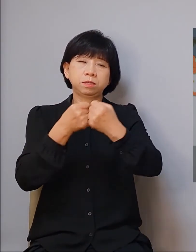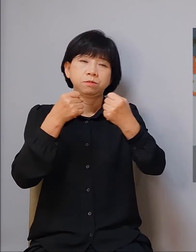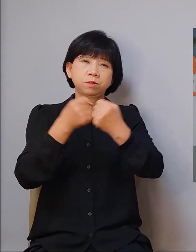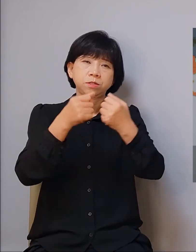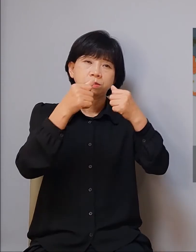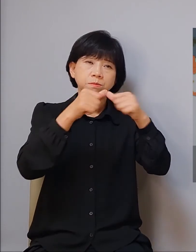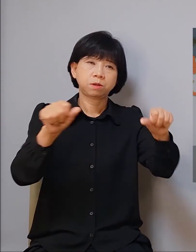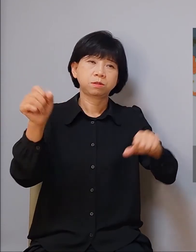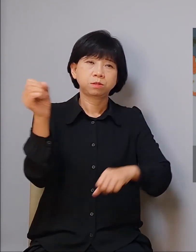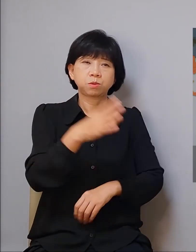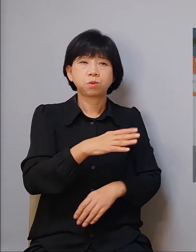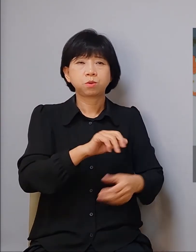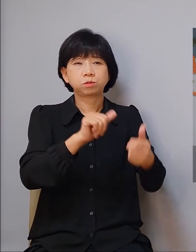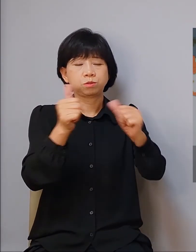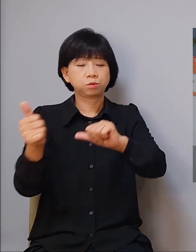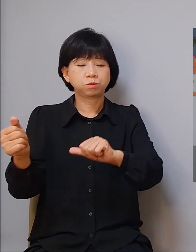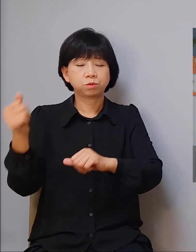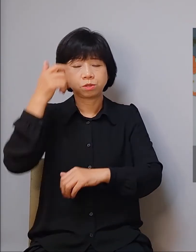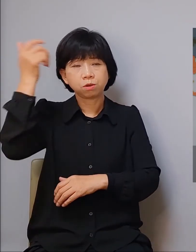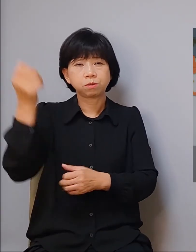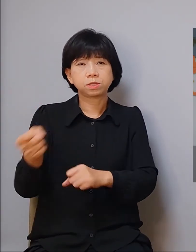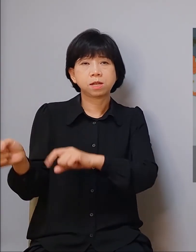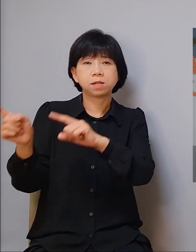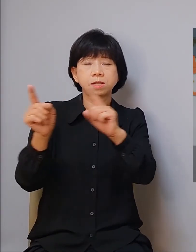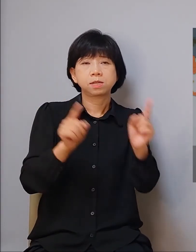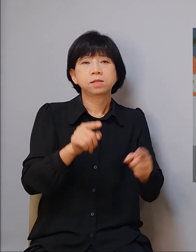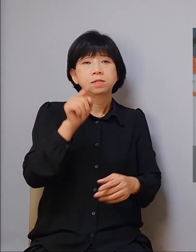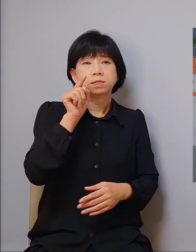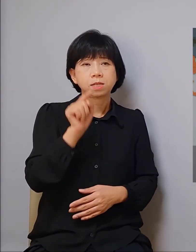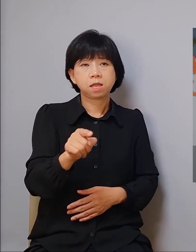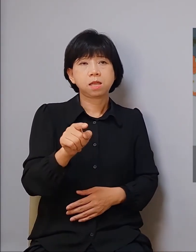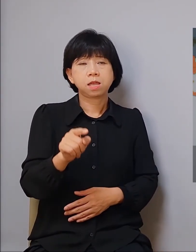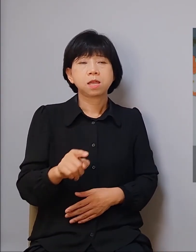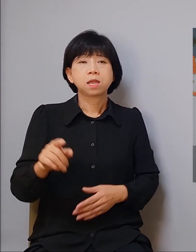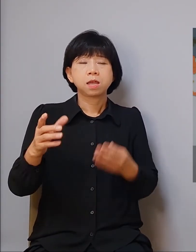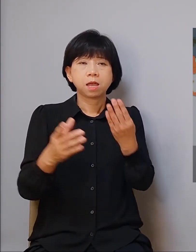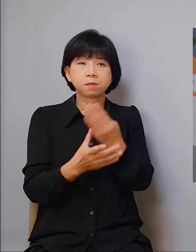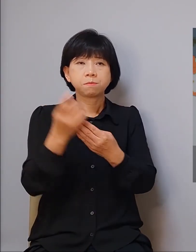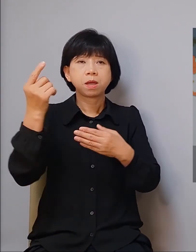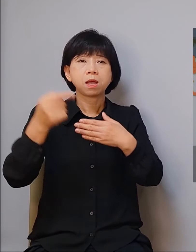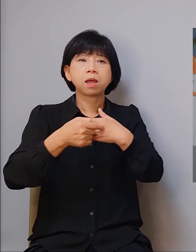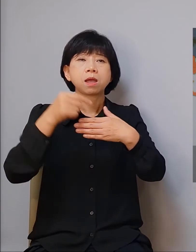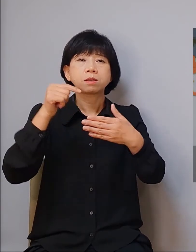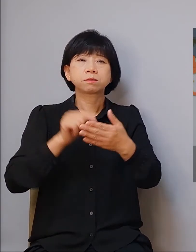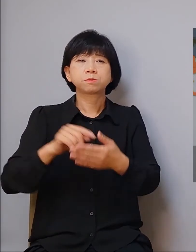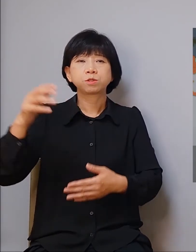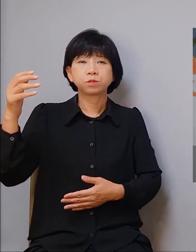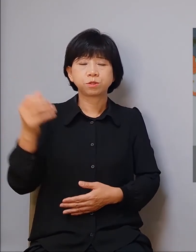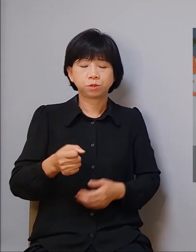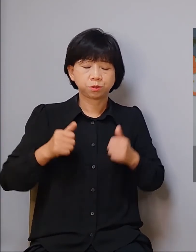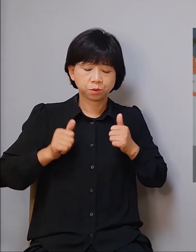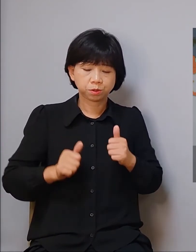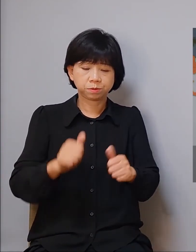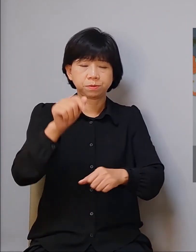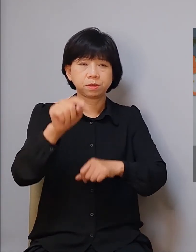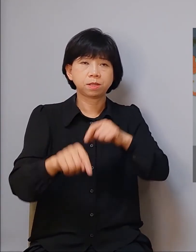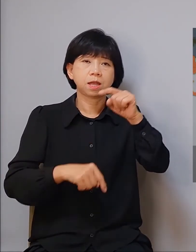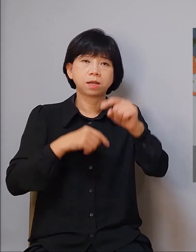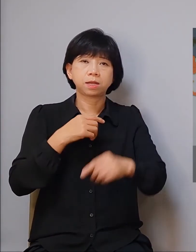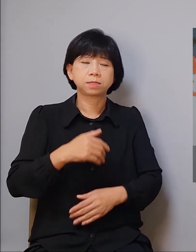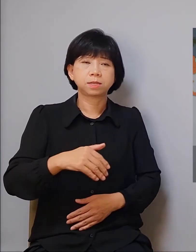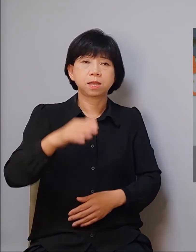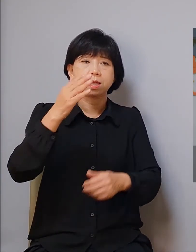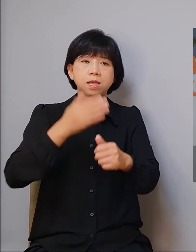깨쳐버리고 죽을 영혼 살릴 것일세. 한 마음으로